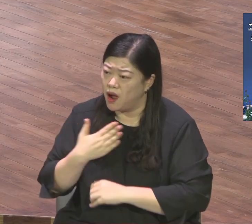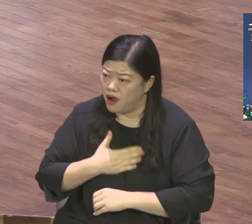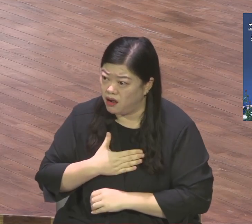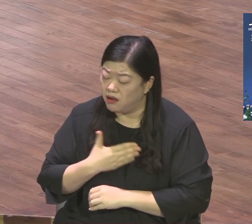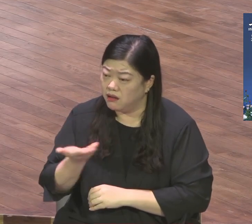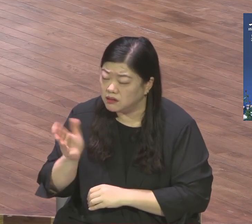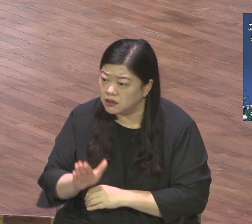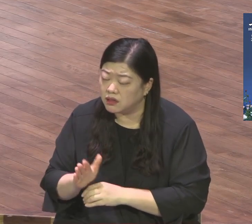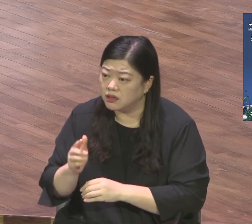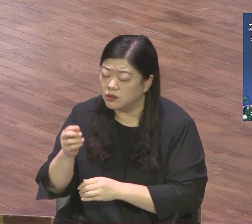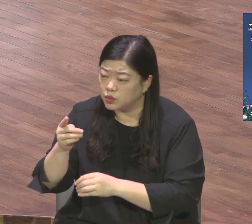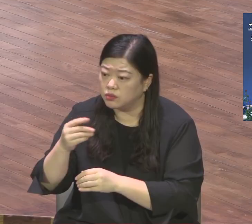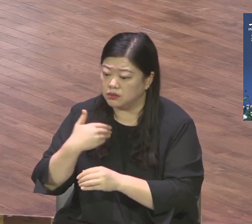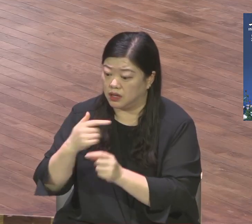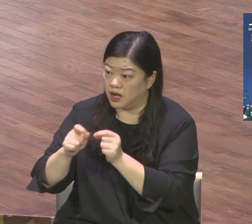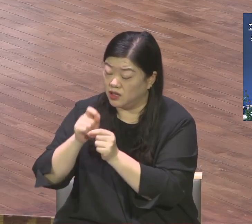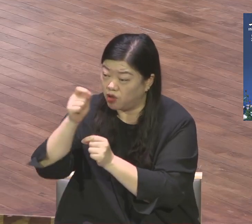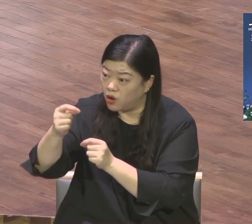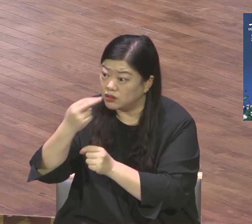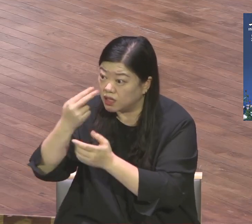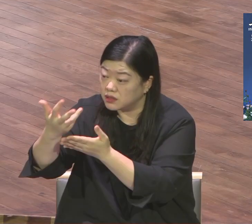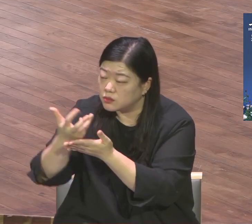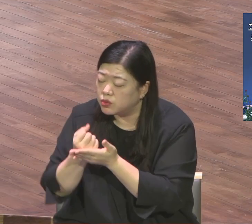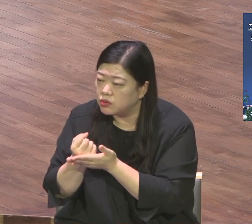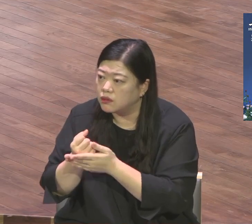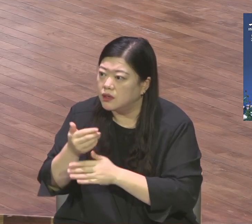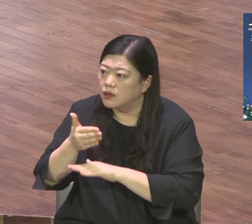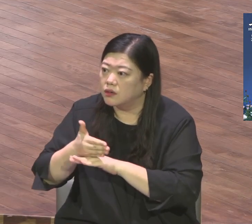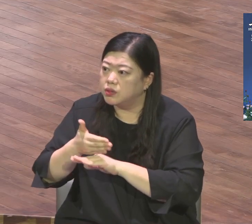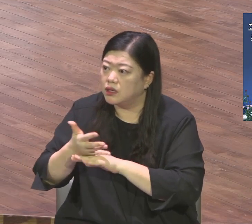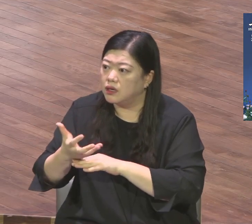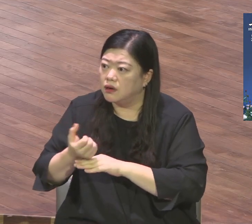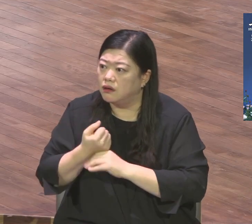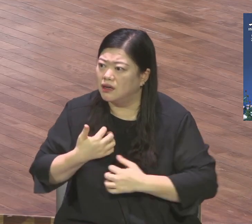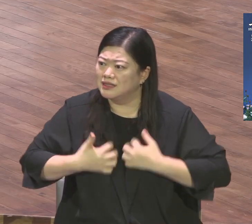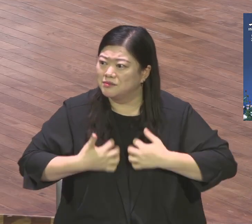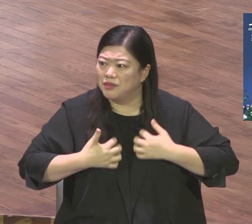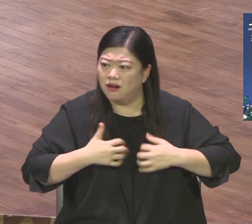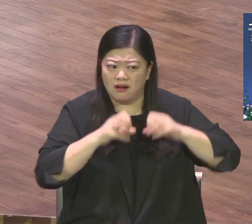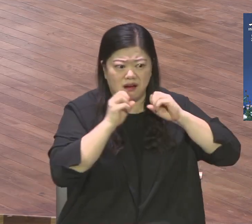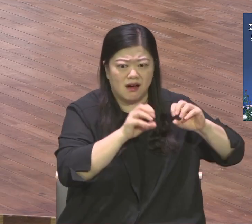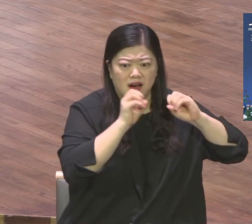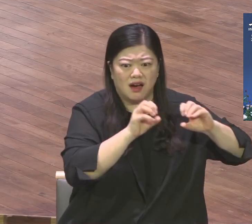치유되었다는데 그게 무슨 형식이 필요하냐고요.